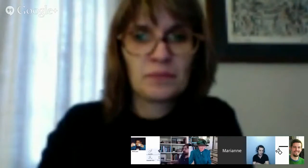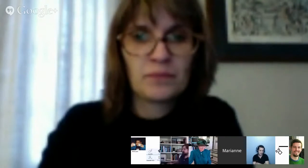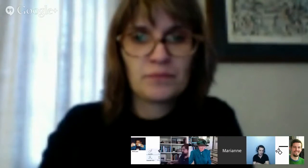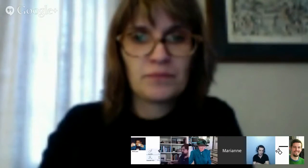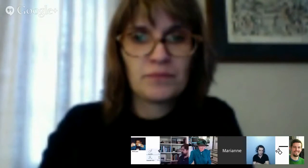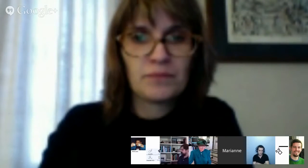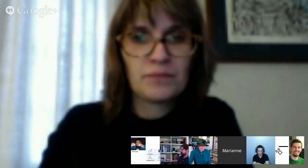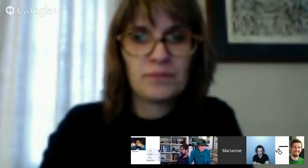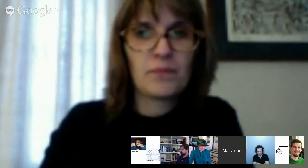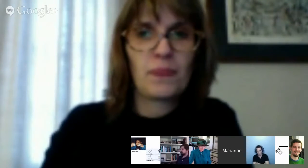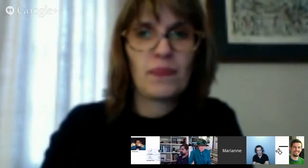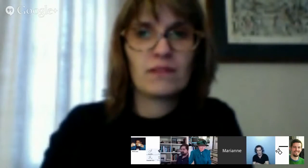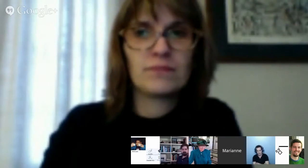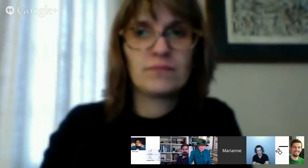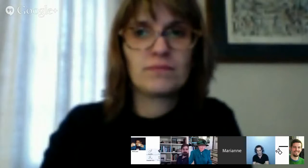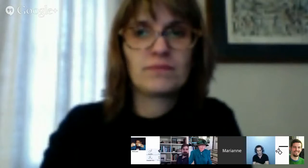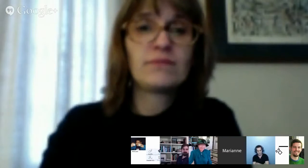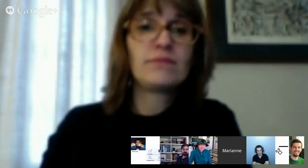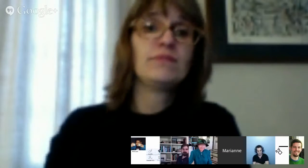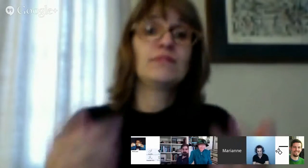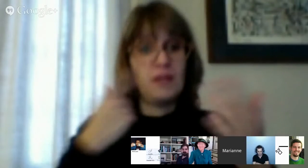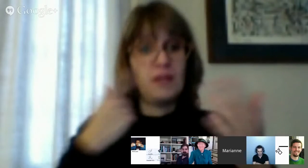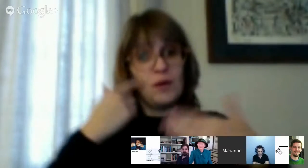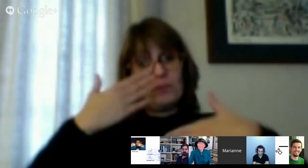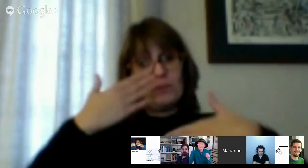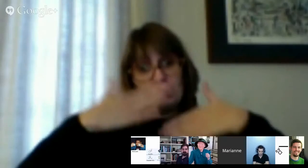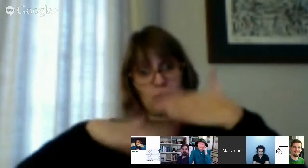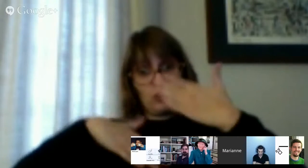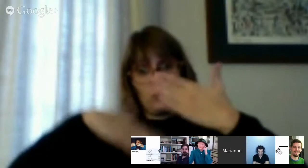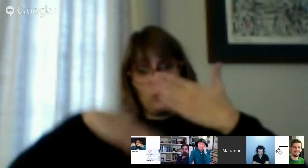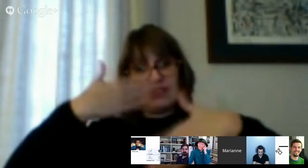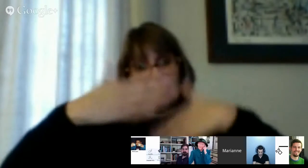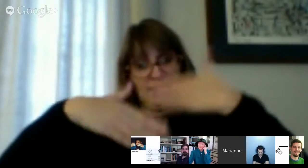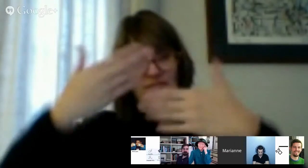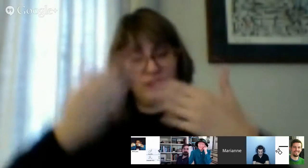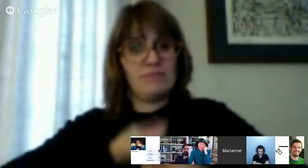orais de crianças ouvintes. Que é feito dessa forma também.